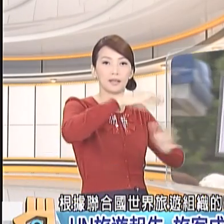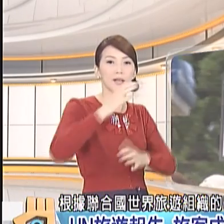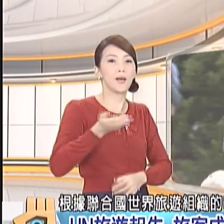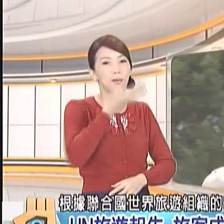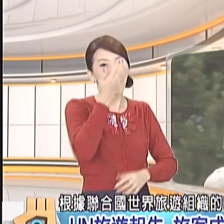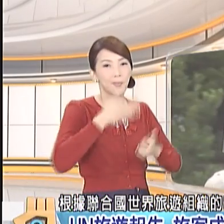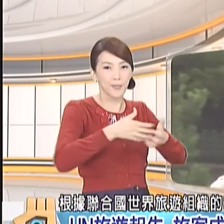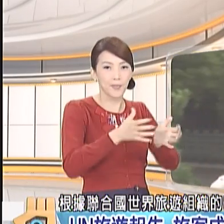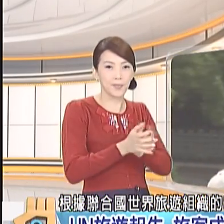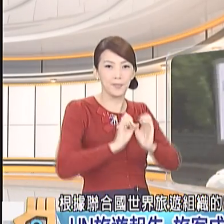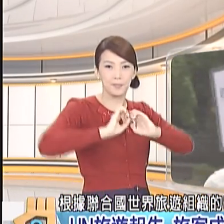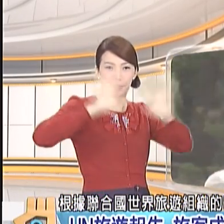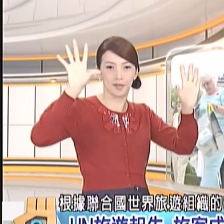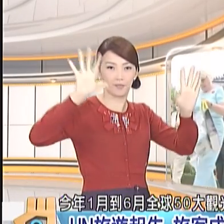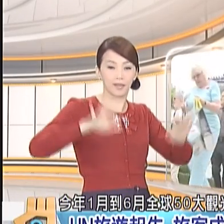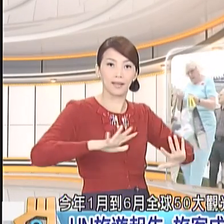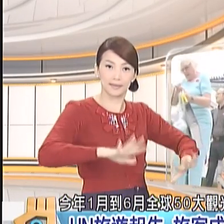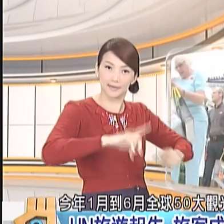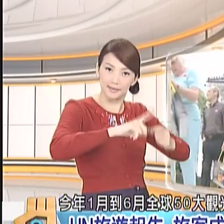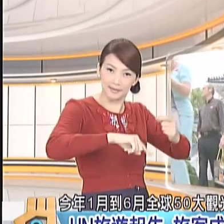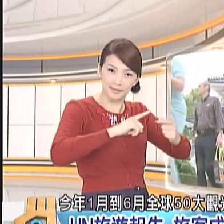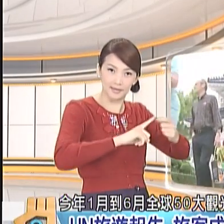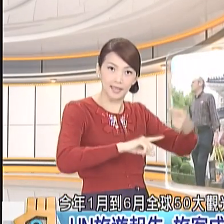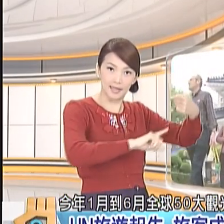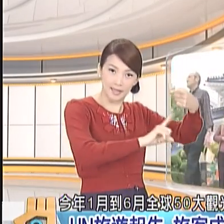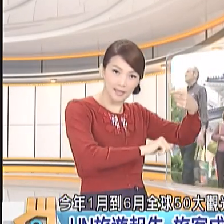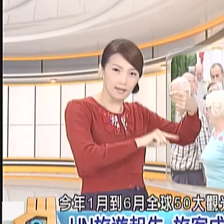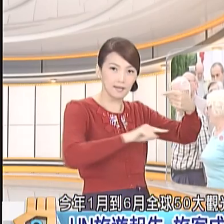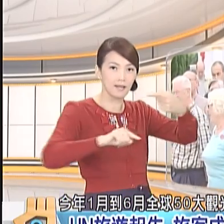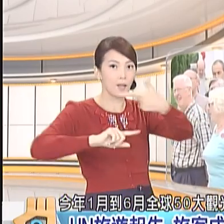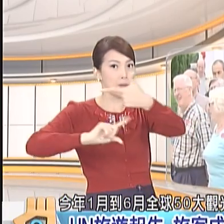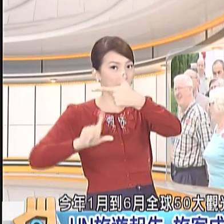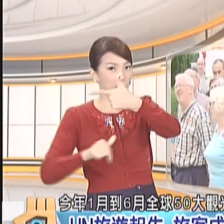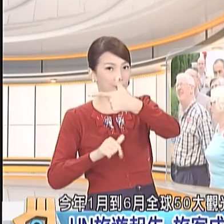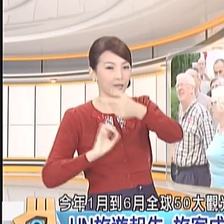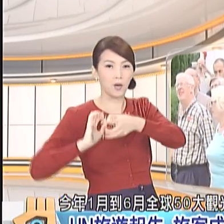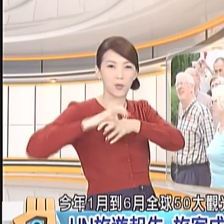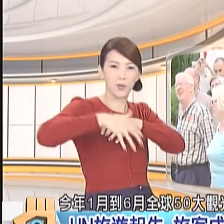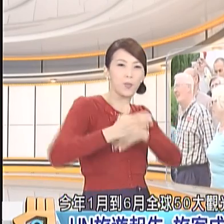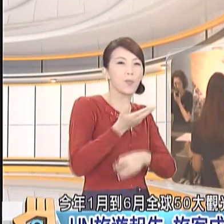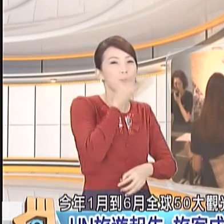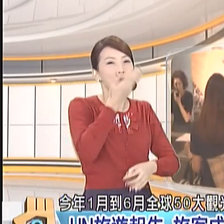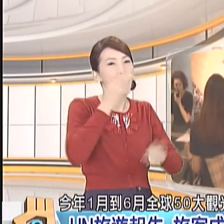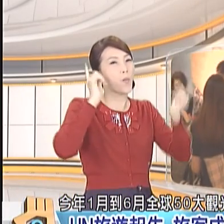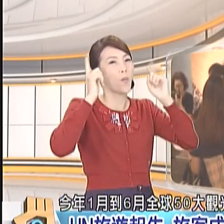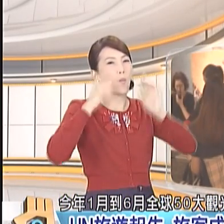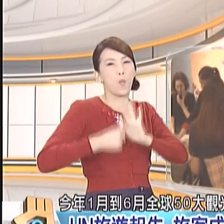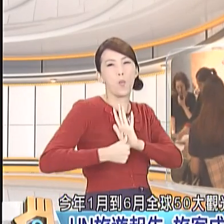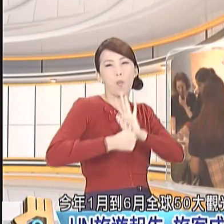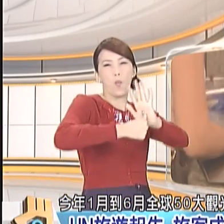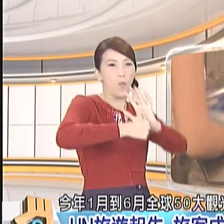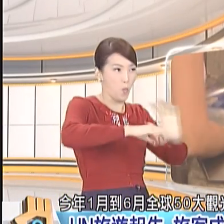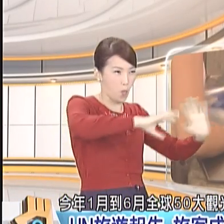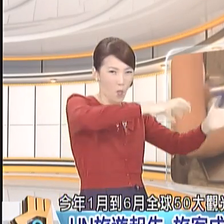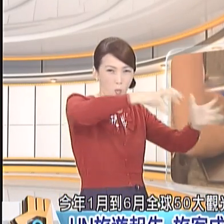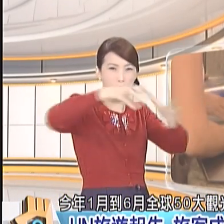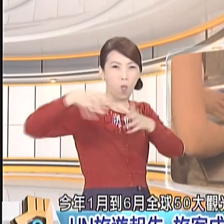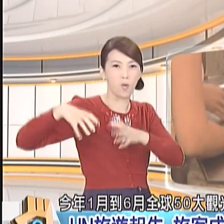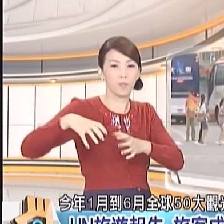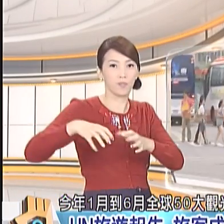的报告，今年1到6月全球50大观光国的旅客成长率，台